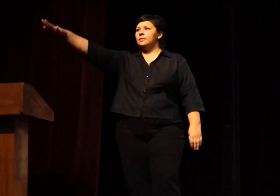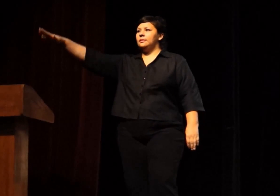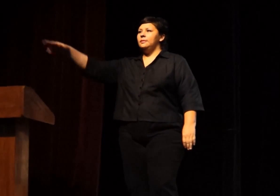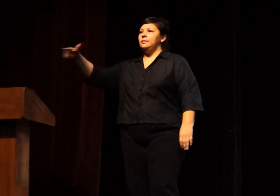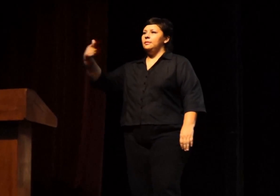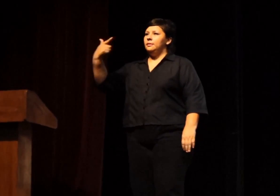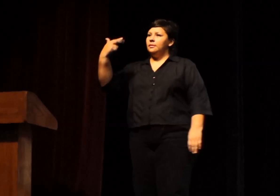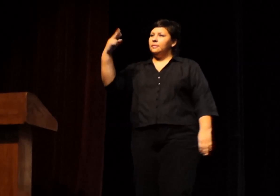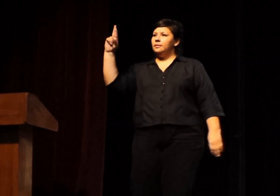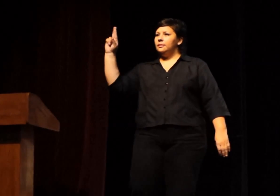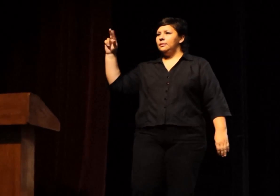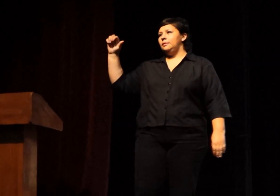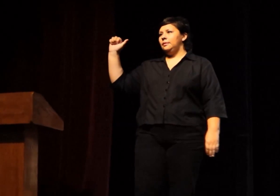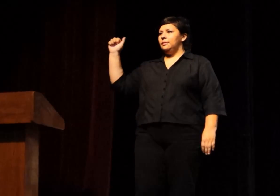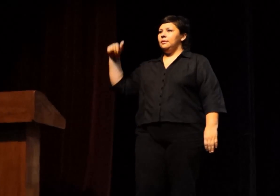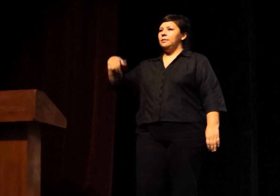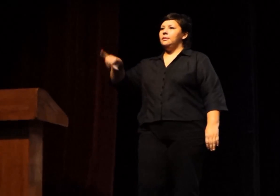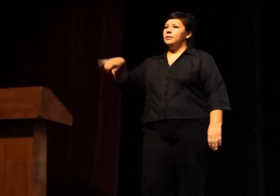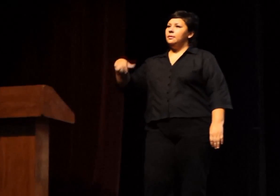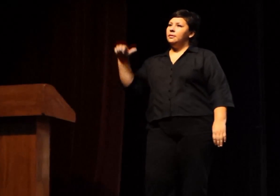Érase una vez una granja.